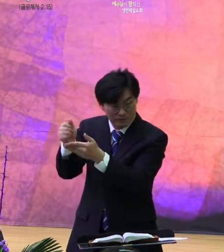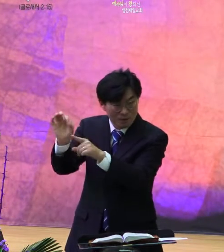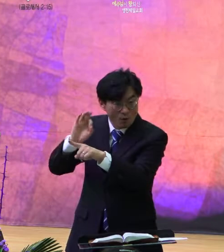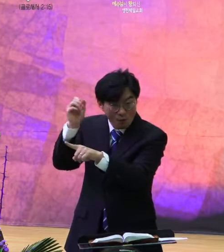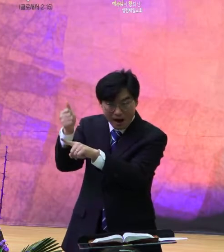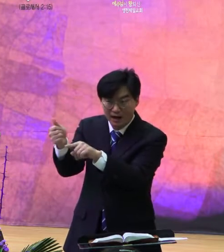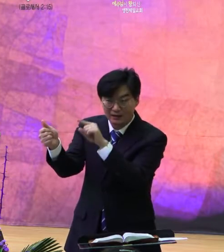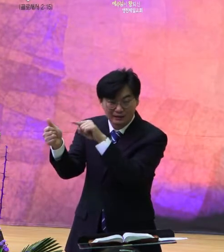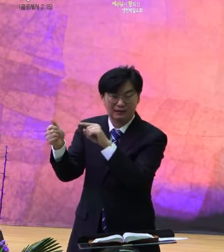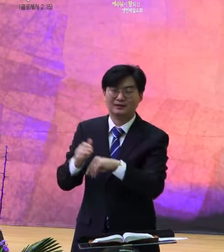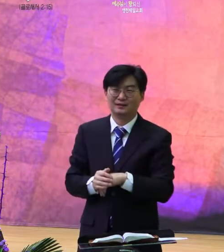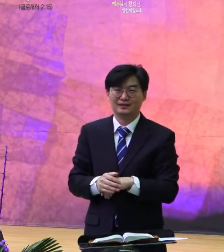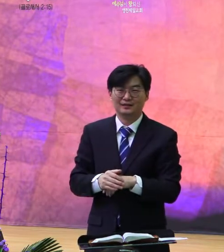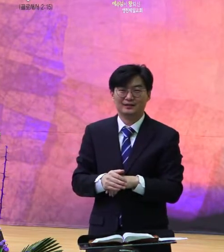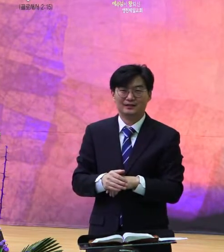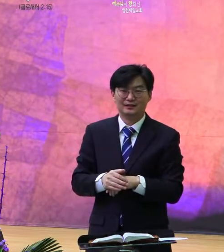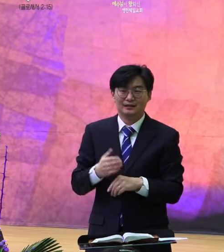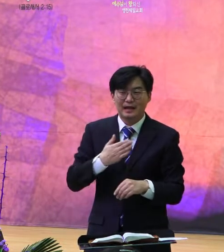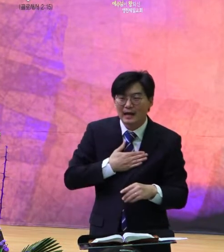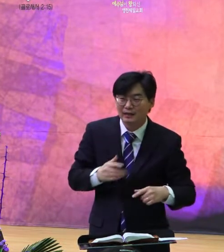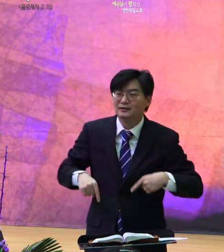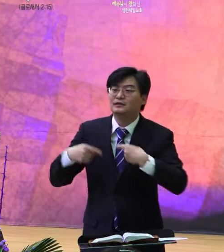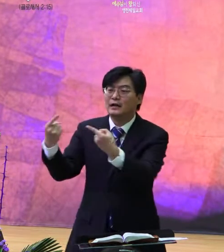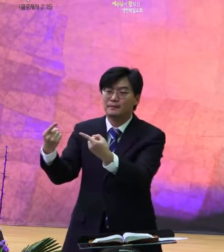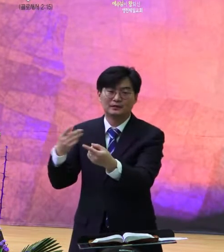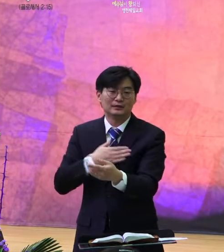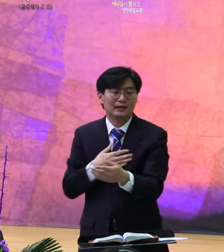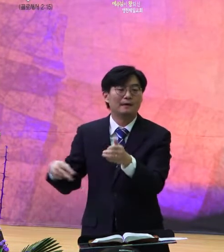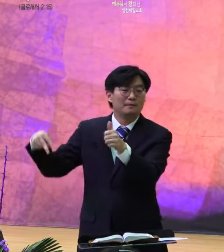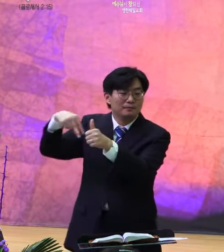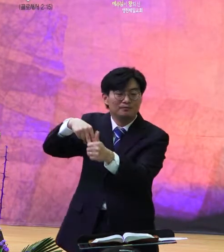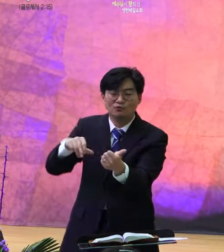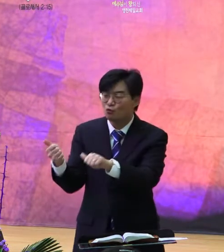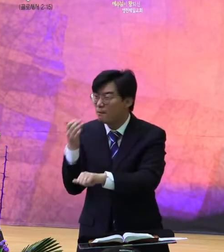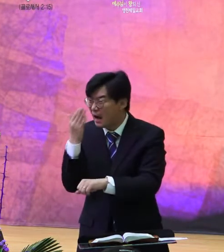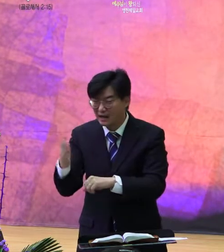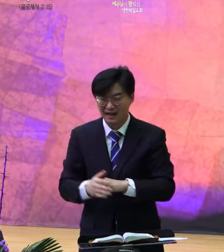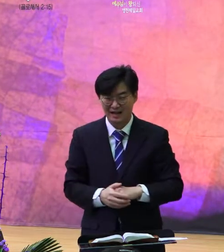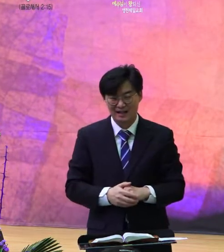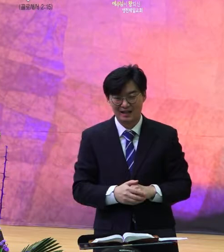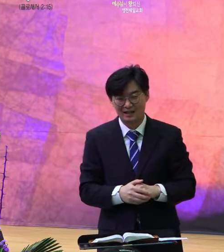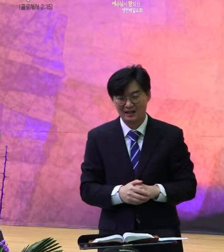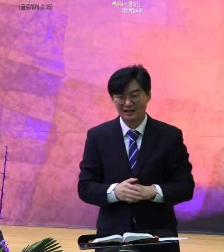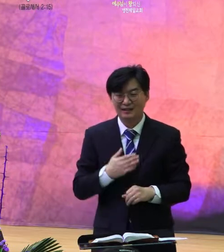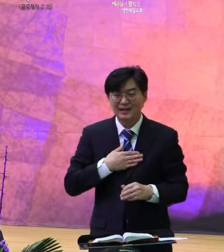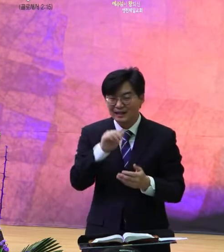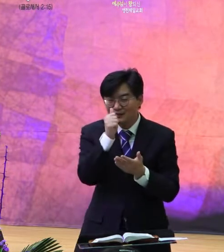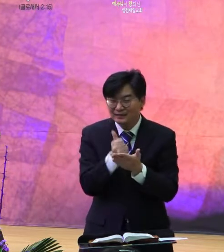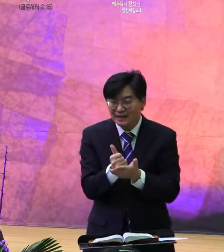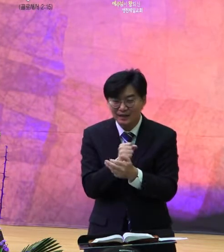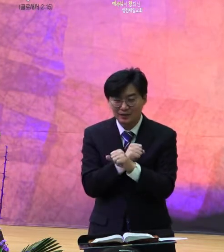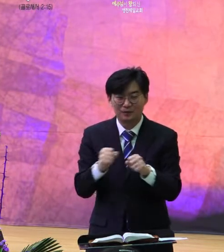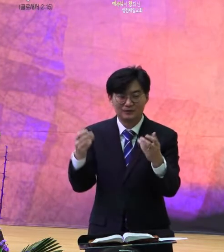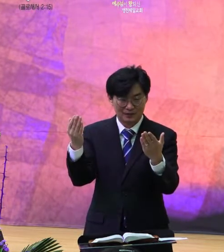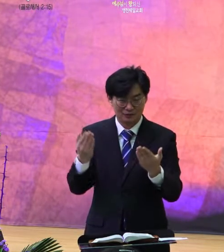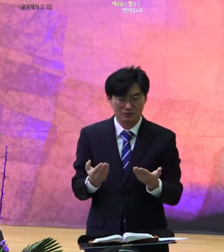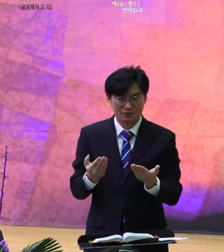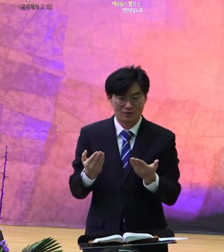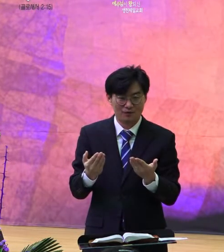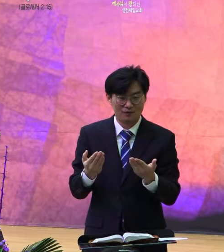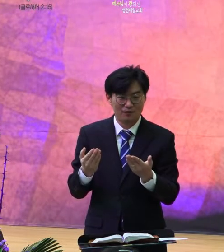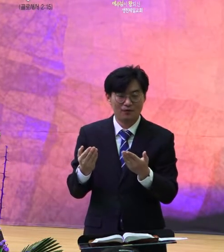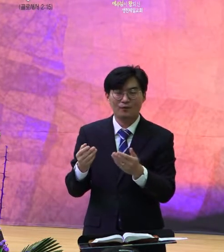내가 죽어야 할 그 십자가에 대신 죽으시고 나의 죄를 용서하시고 살려주시기 위해서 그 예루살렘